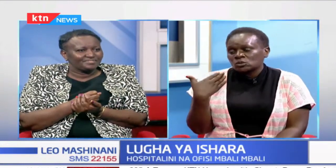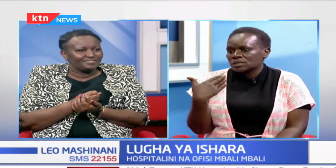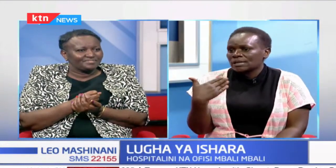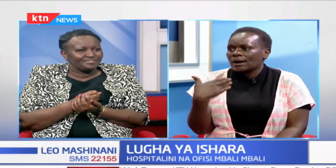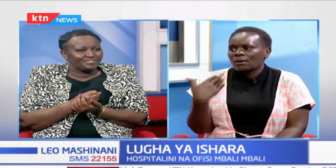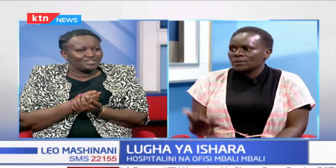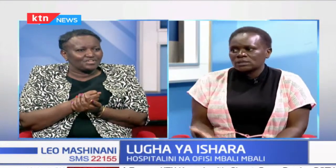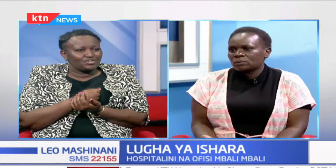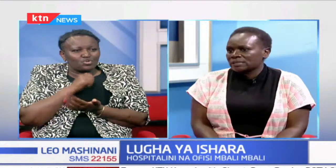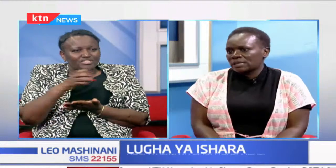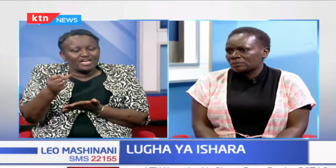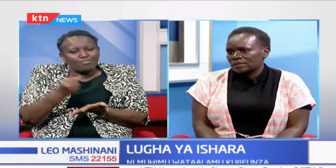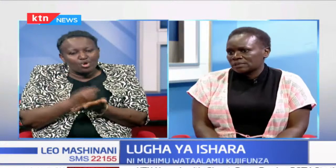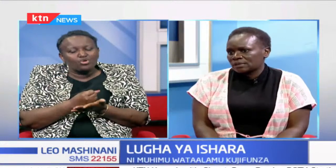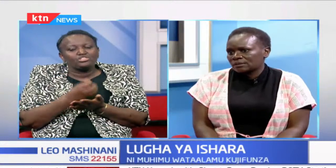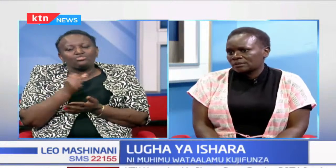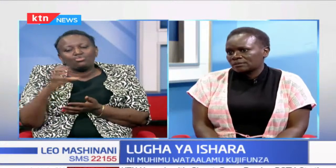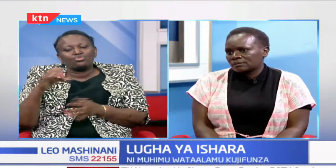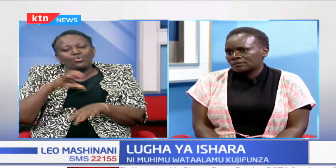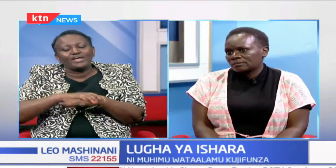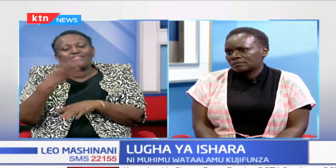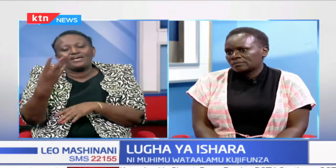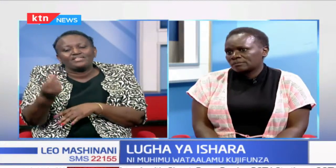ulemavu wa kutosikia hawawezi pata hii pesa.